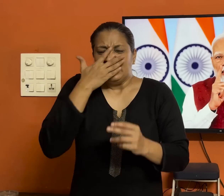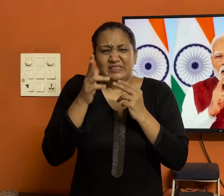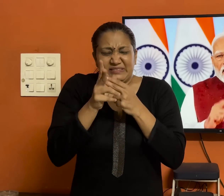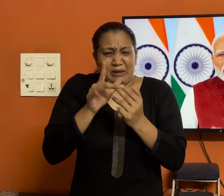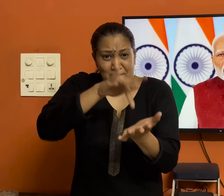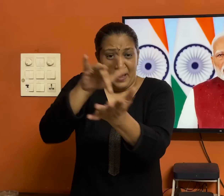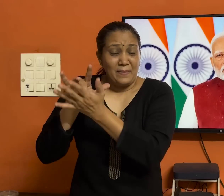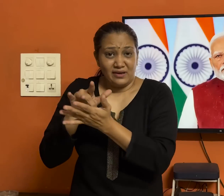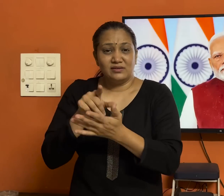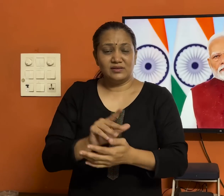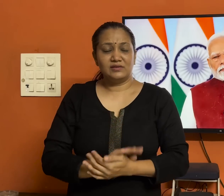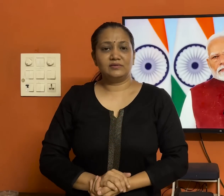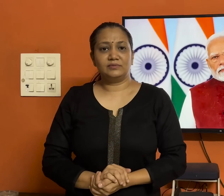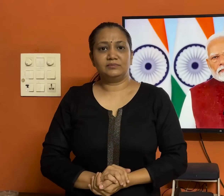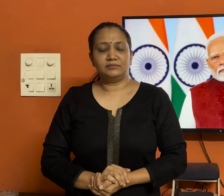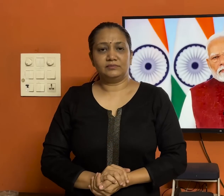आतंकी ठिकाने